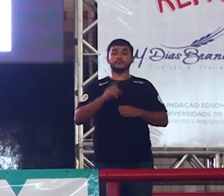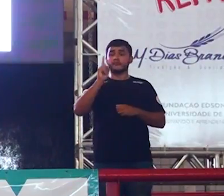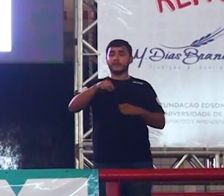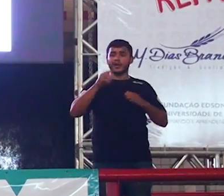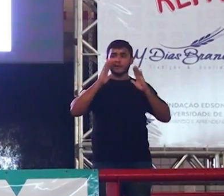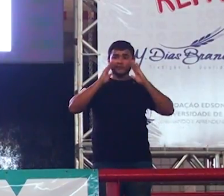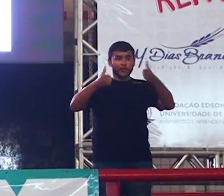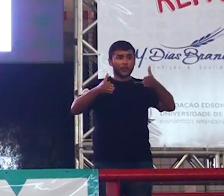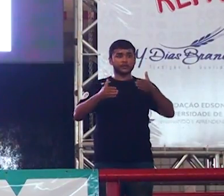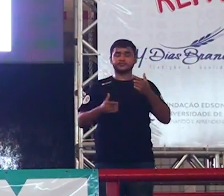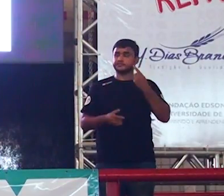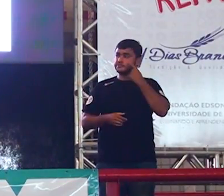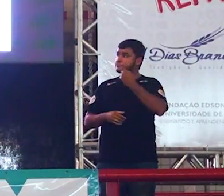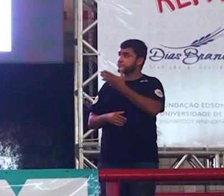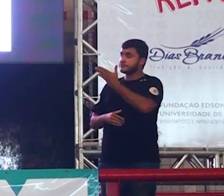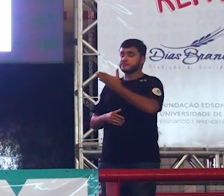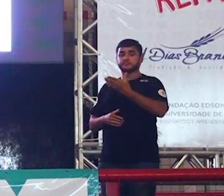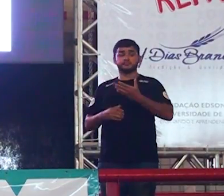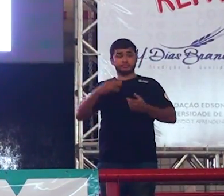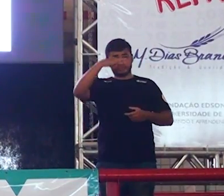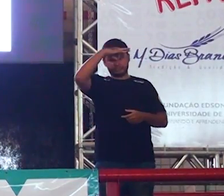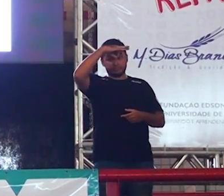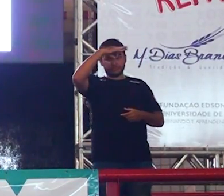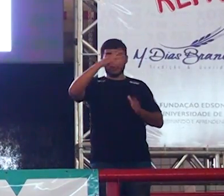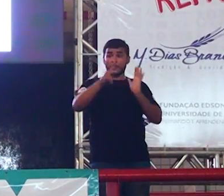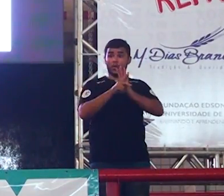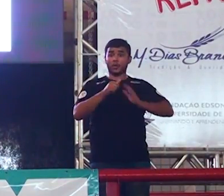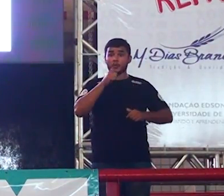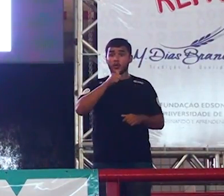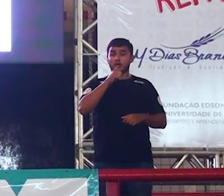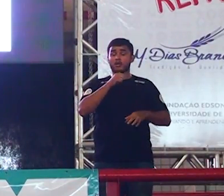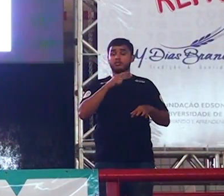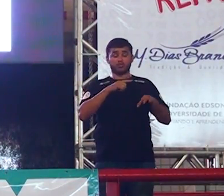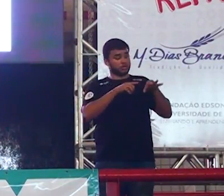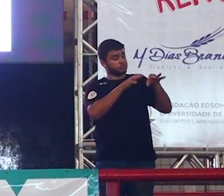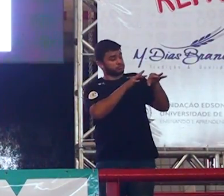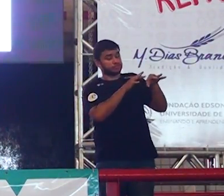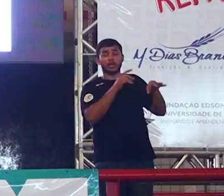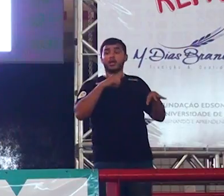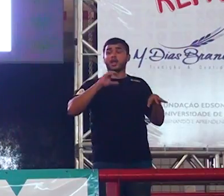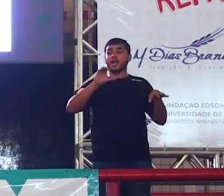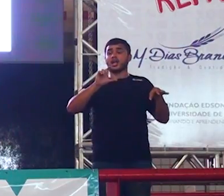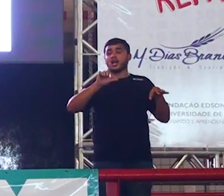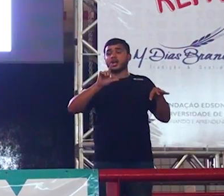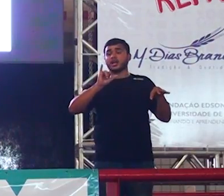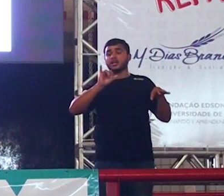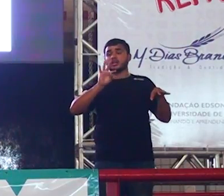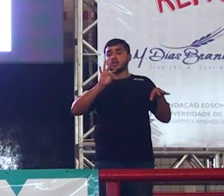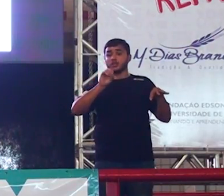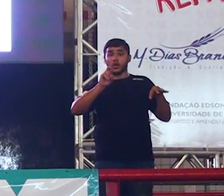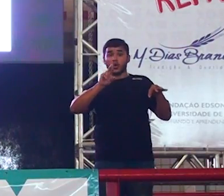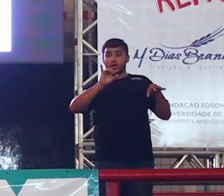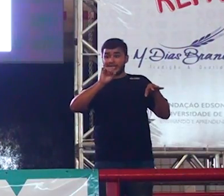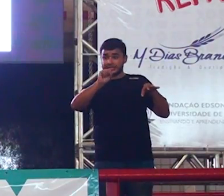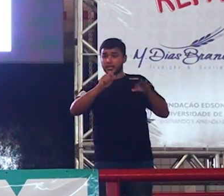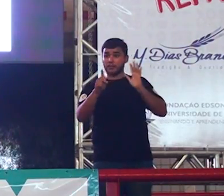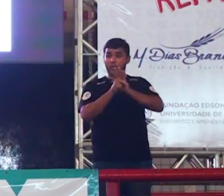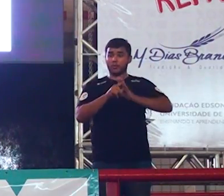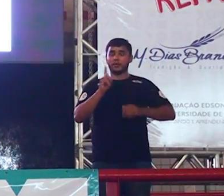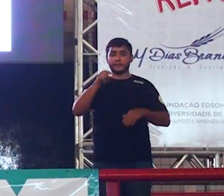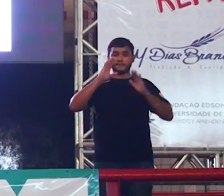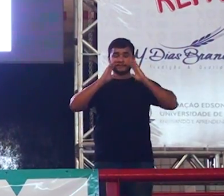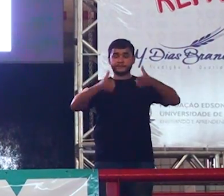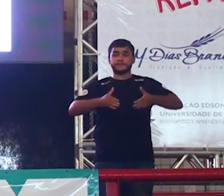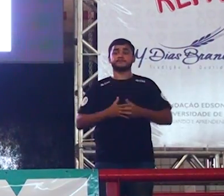ok? Acima do canal vaginal existe o clitóris, que é o órgão copulatório,